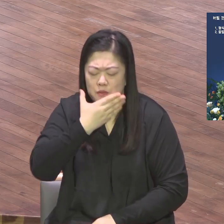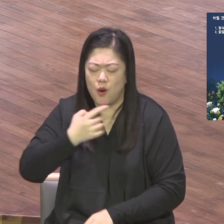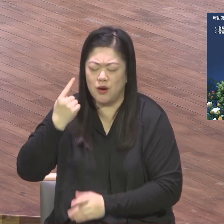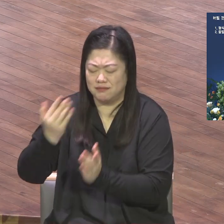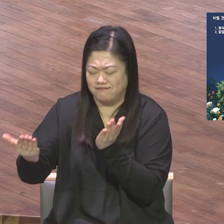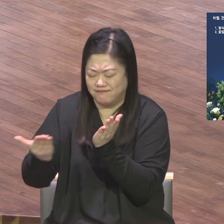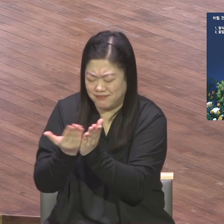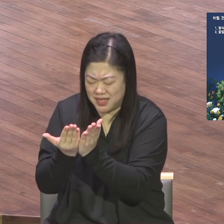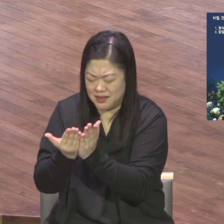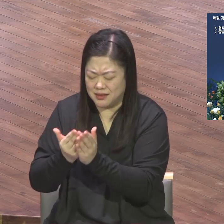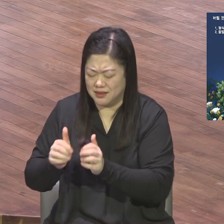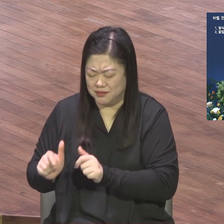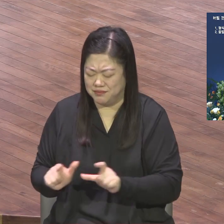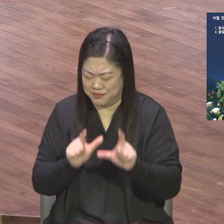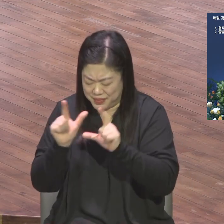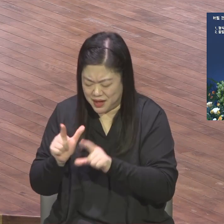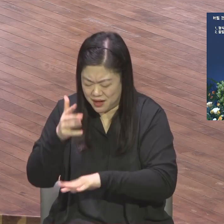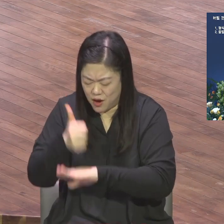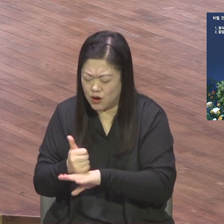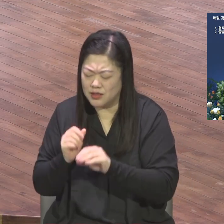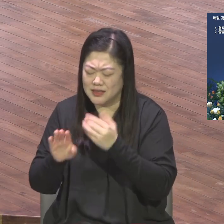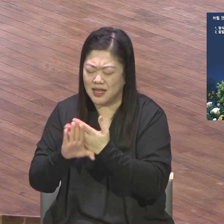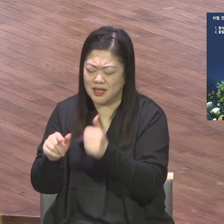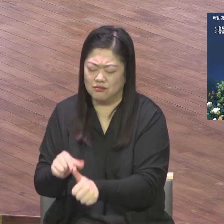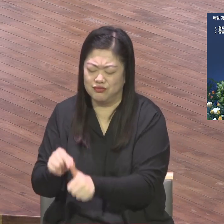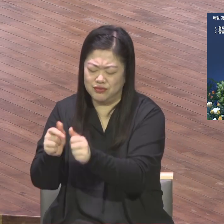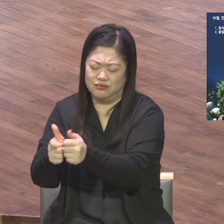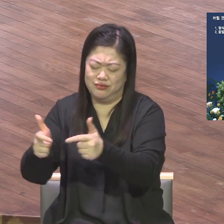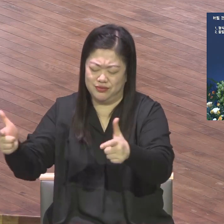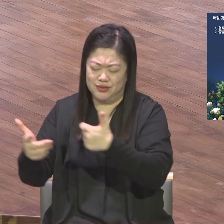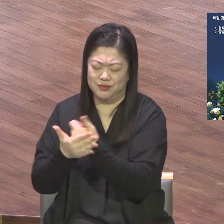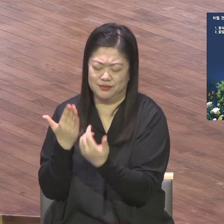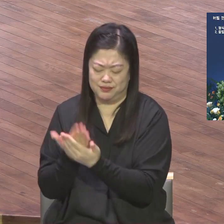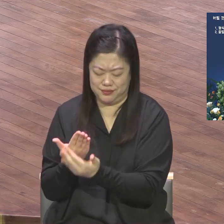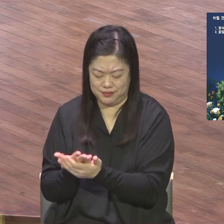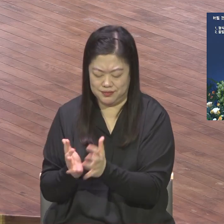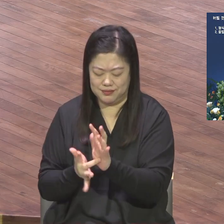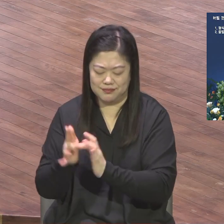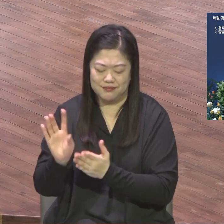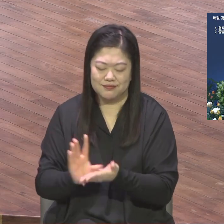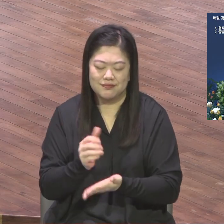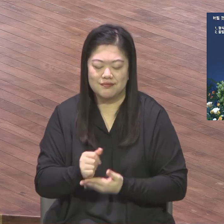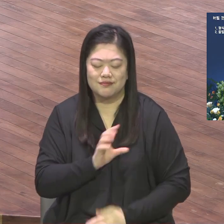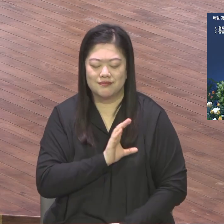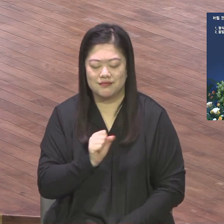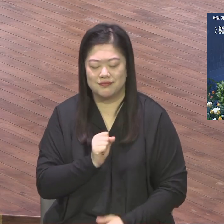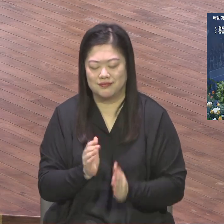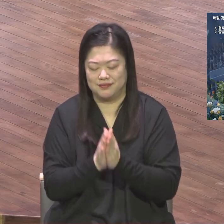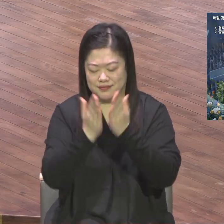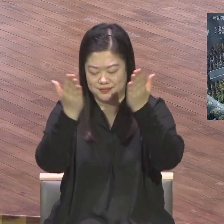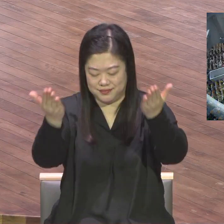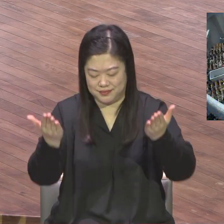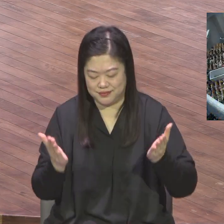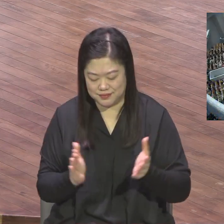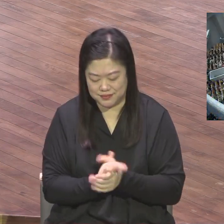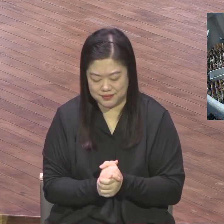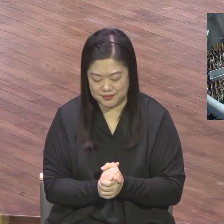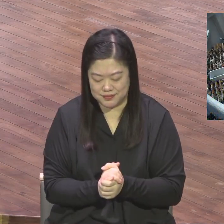살리는 전도자들이 되게 하여 주옵소서. 예수의 이름 받들어 기도합니다. 아멘.